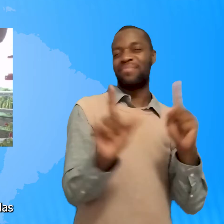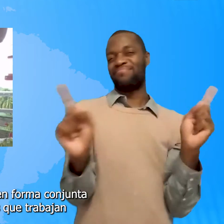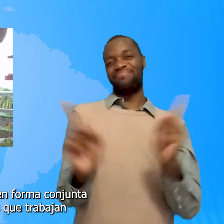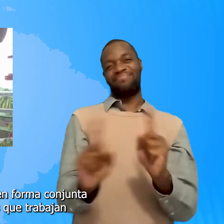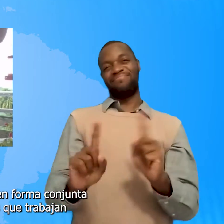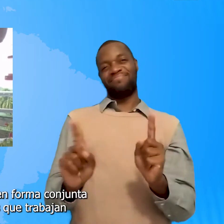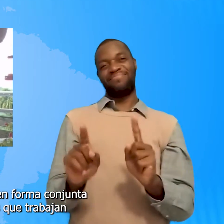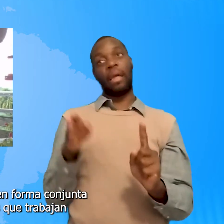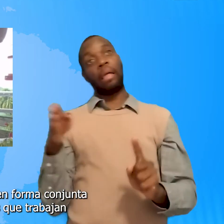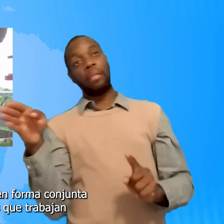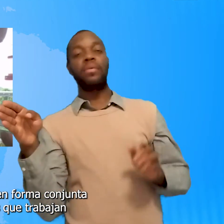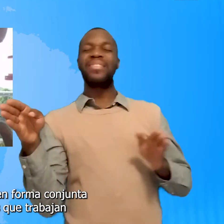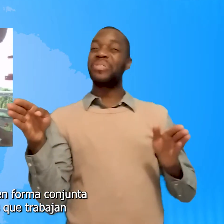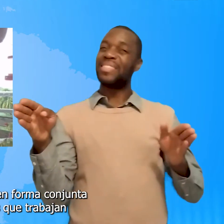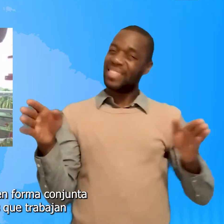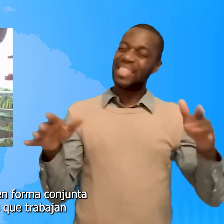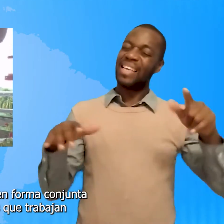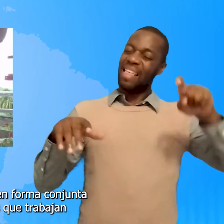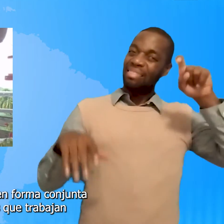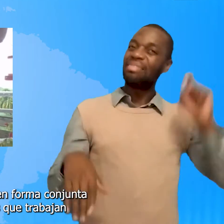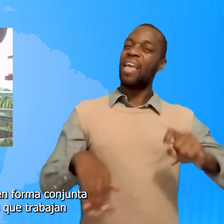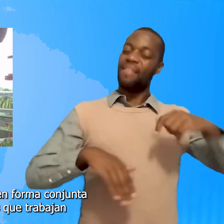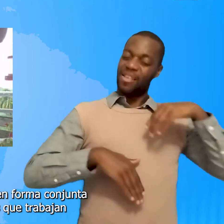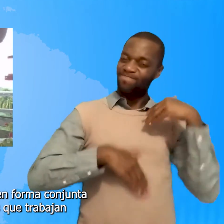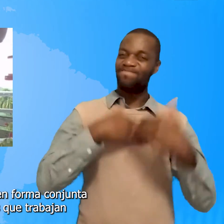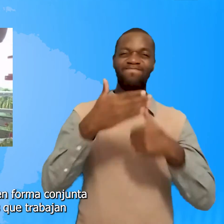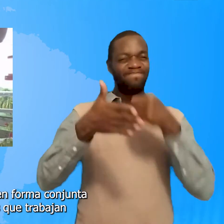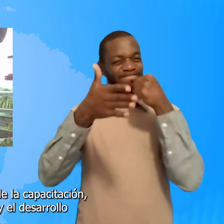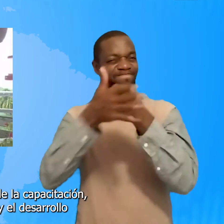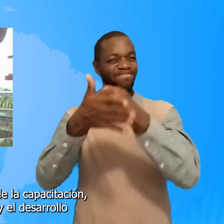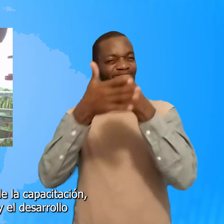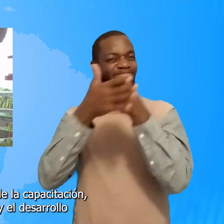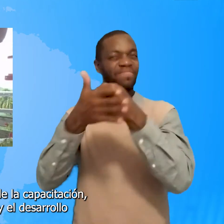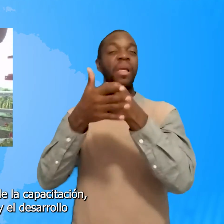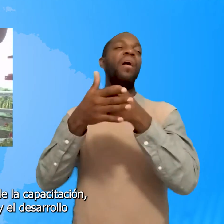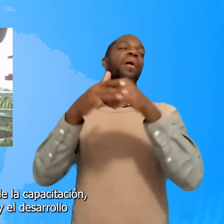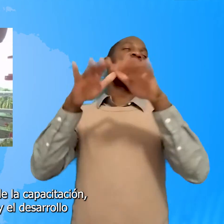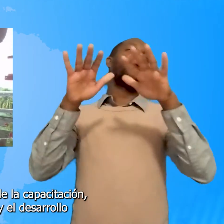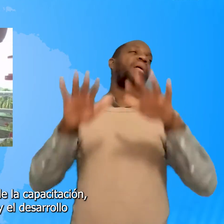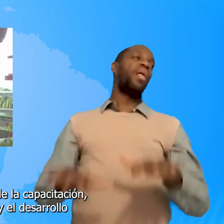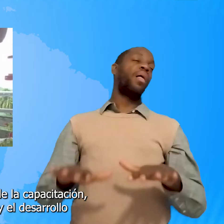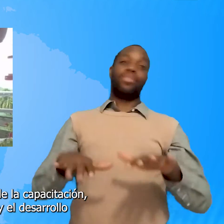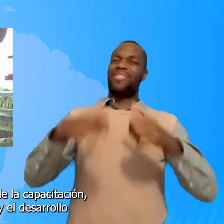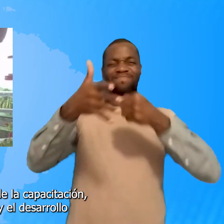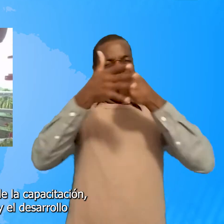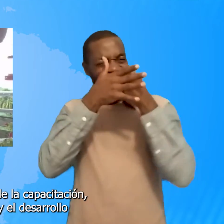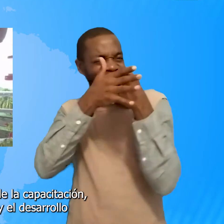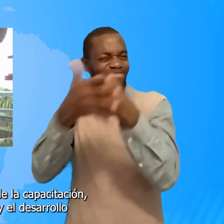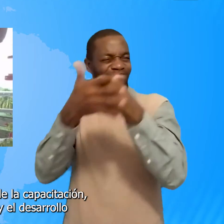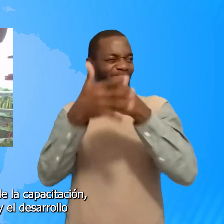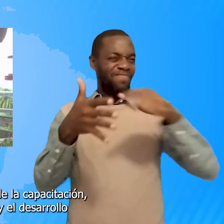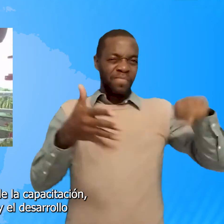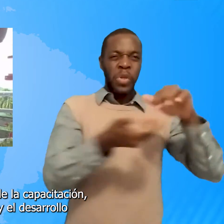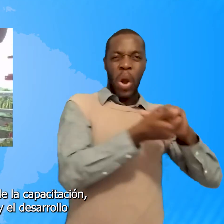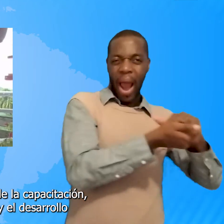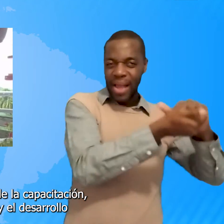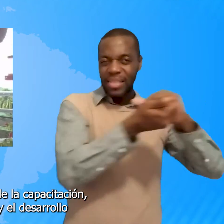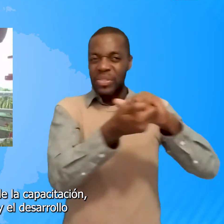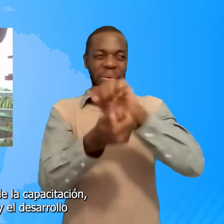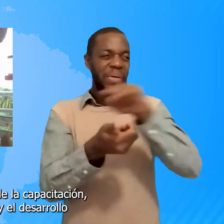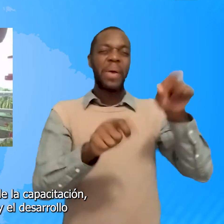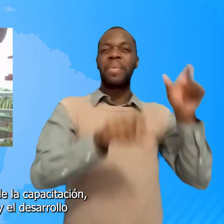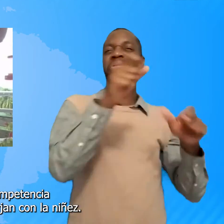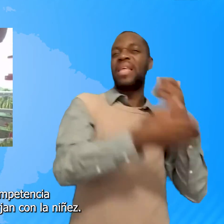de las organizaciones y en forma conjunta con todos los que trabajan por los derechos es la capacitación, la formación y